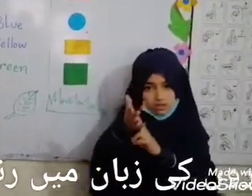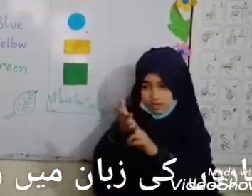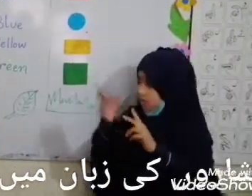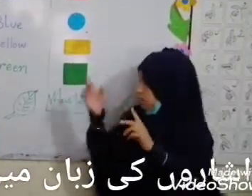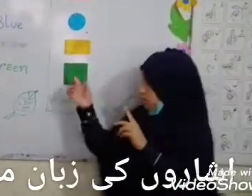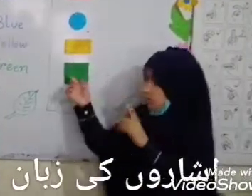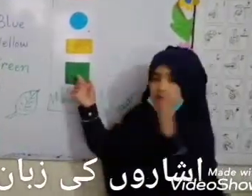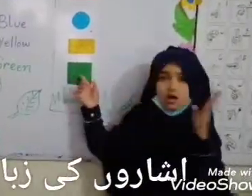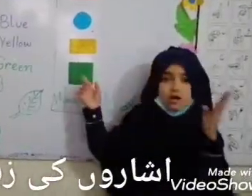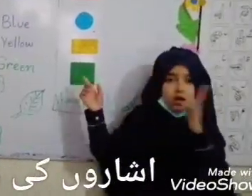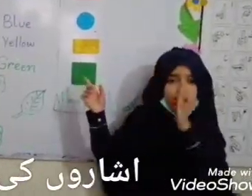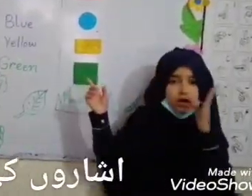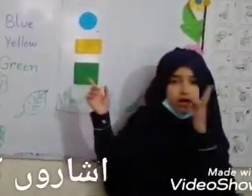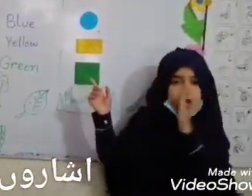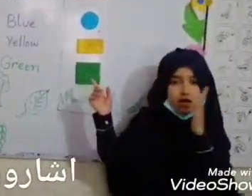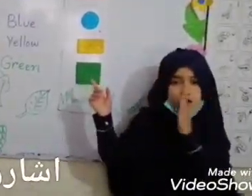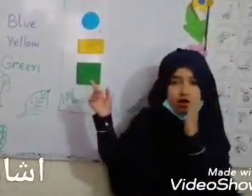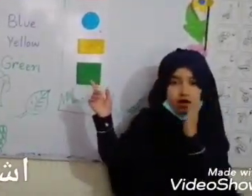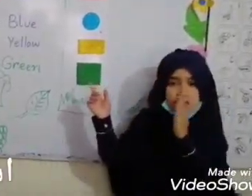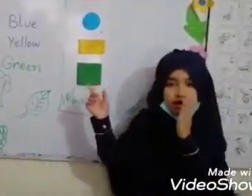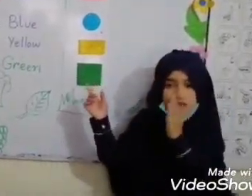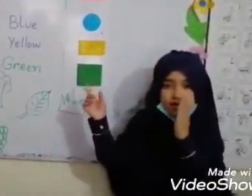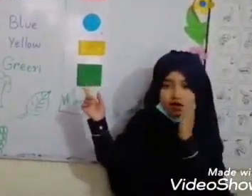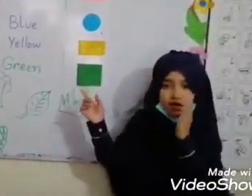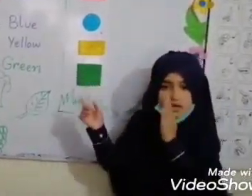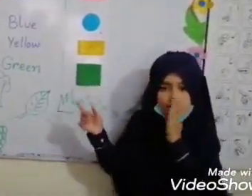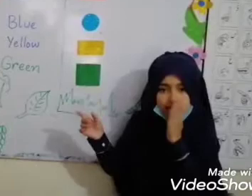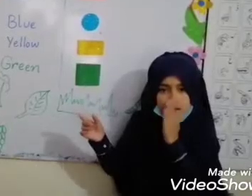GREEN, ग्रीन, ग्रीन।